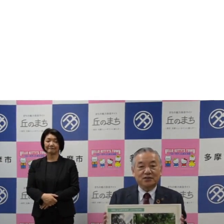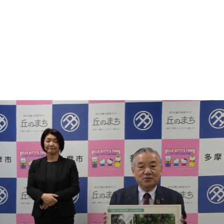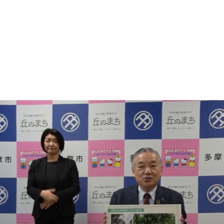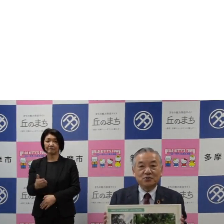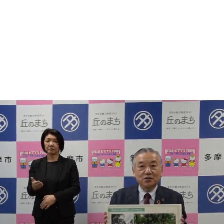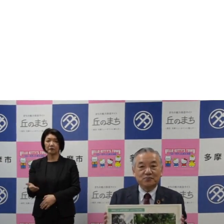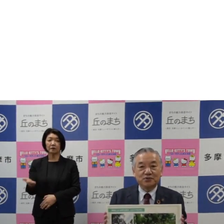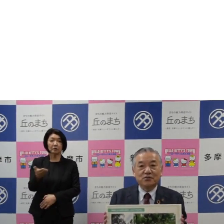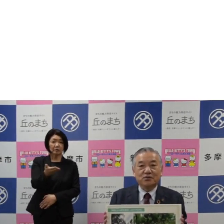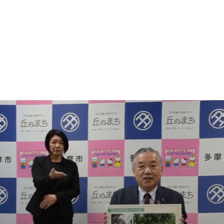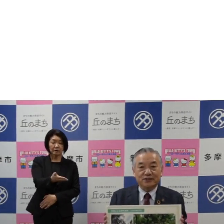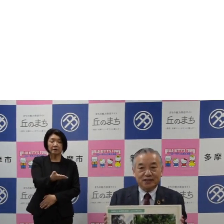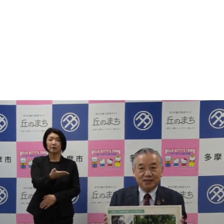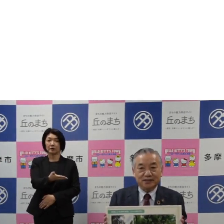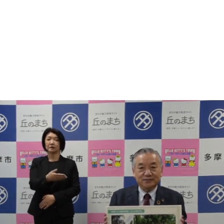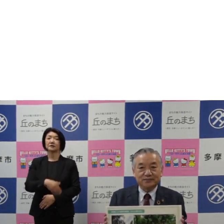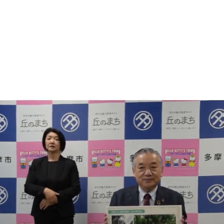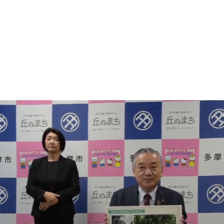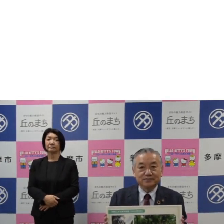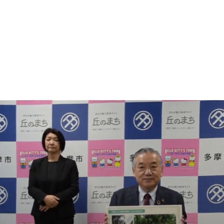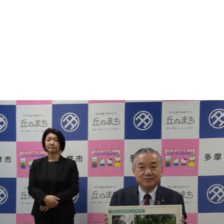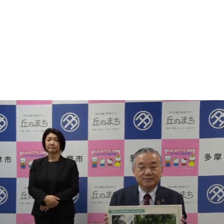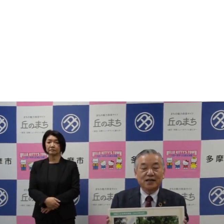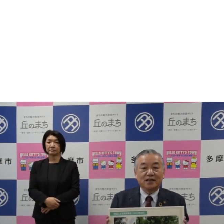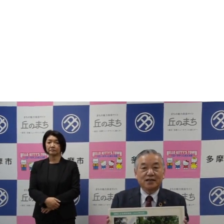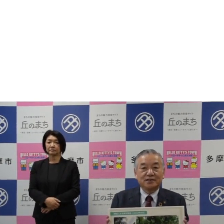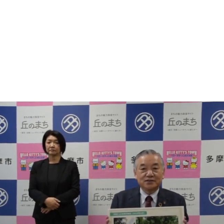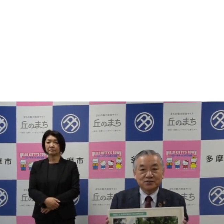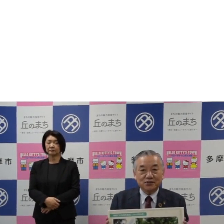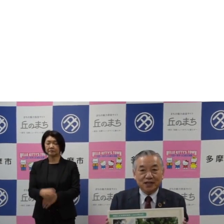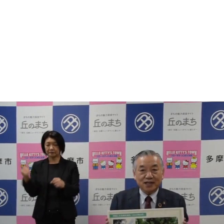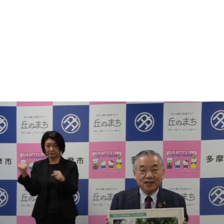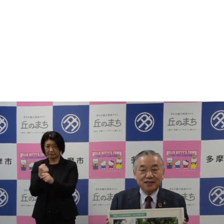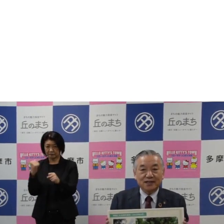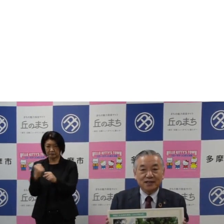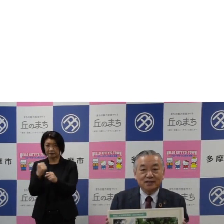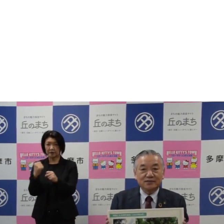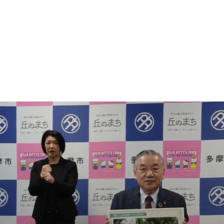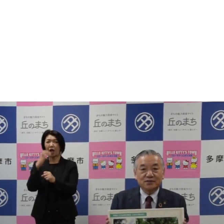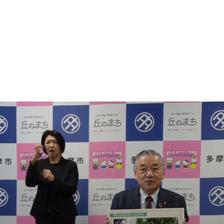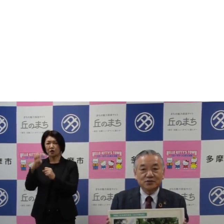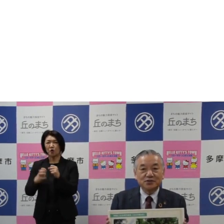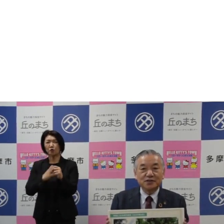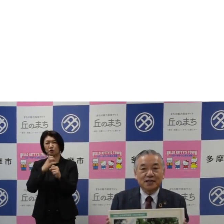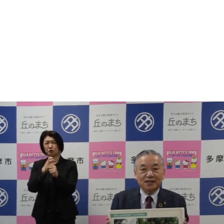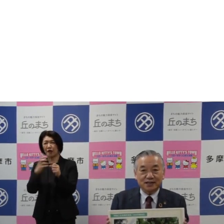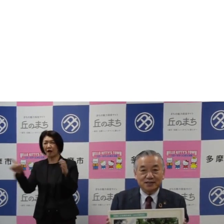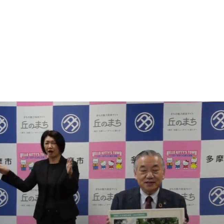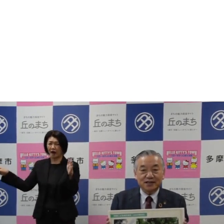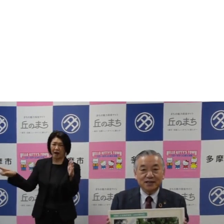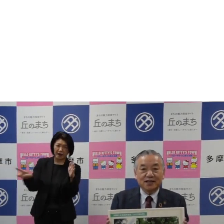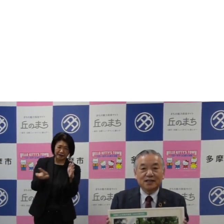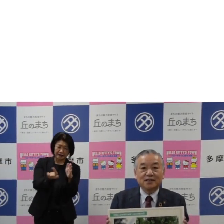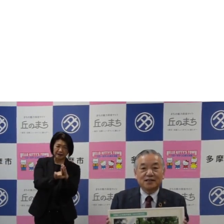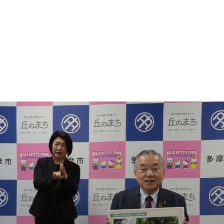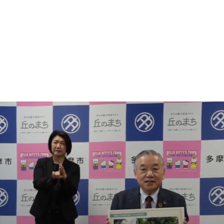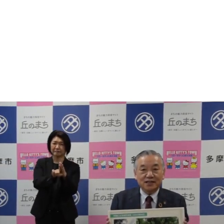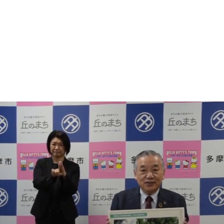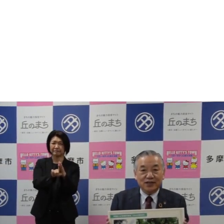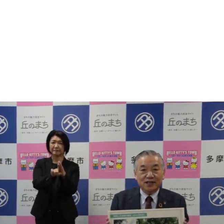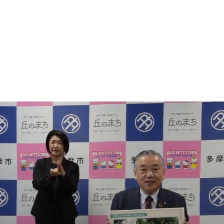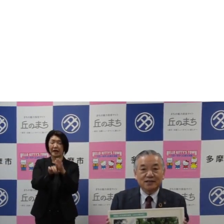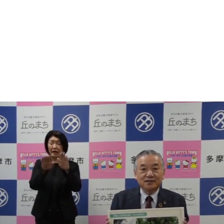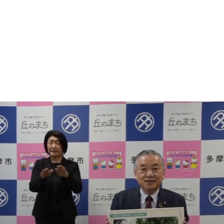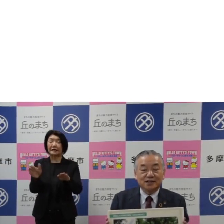次にこのフリップをご覧ください。築造から約40年が経ち、近